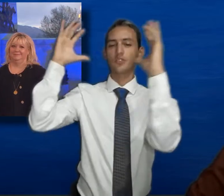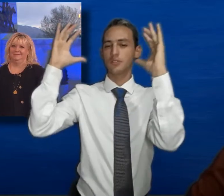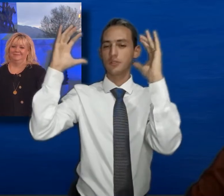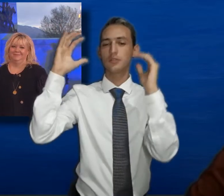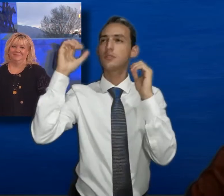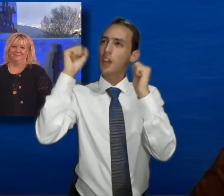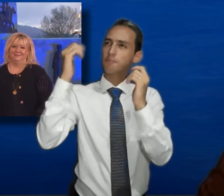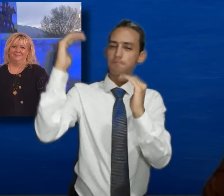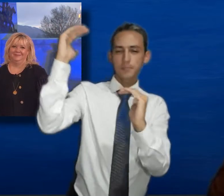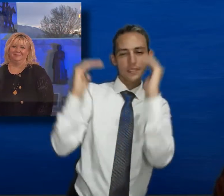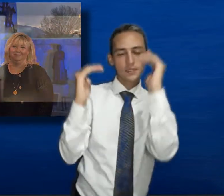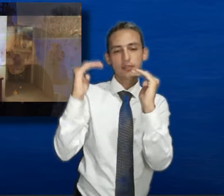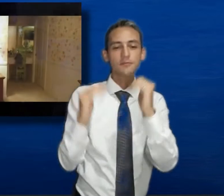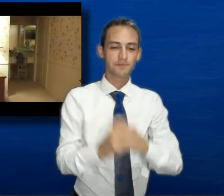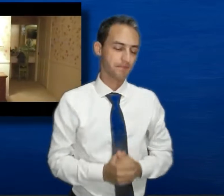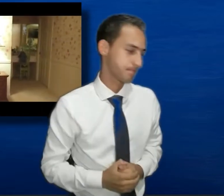e equilíbrio.